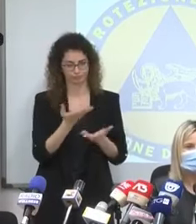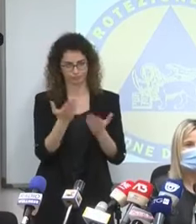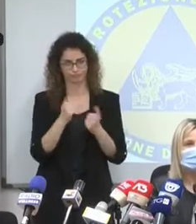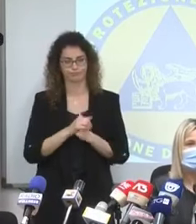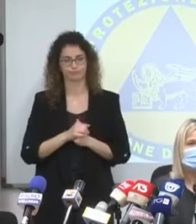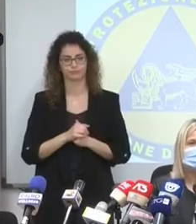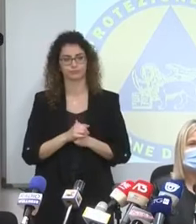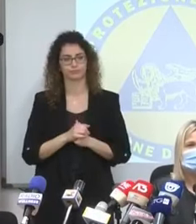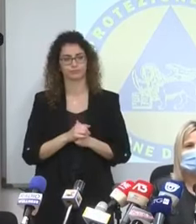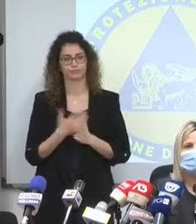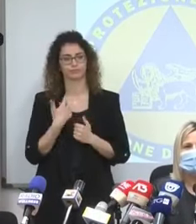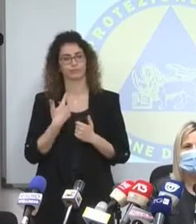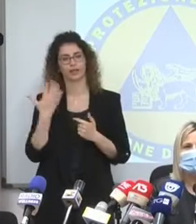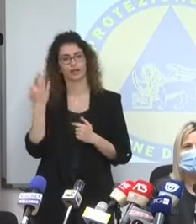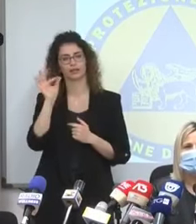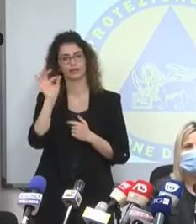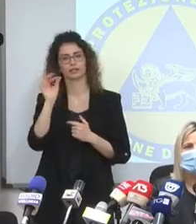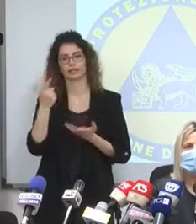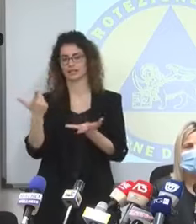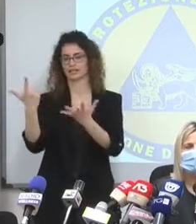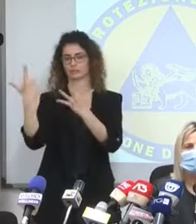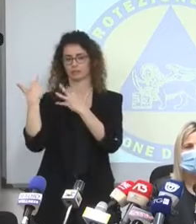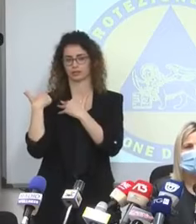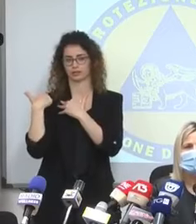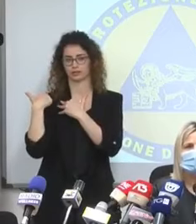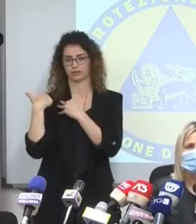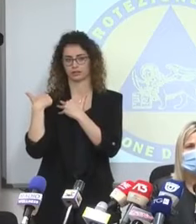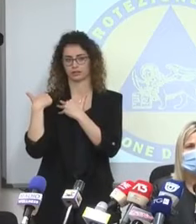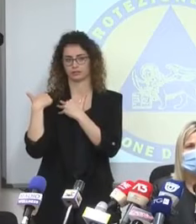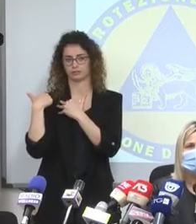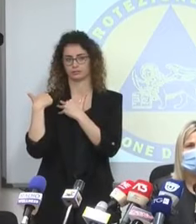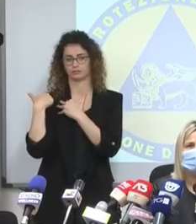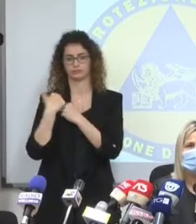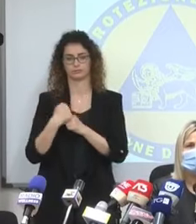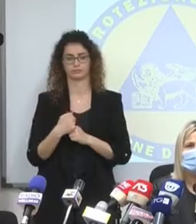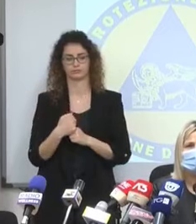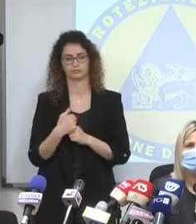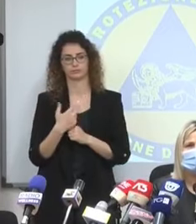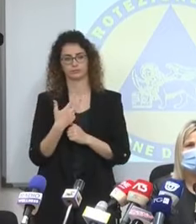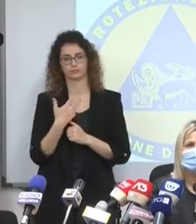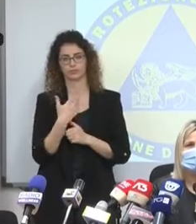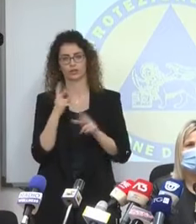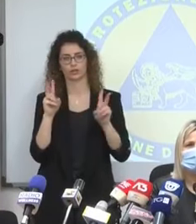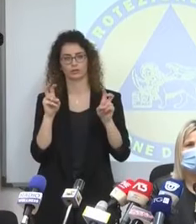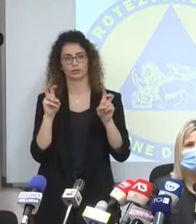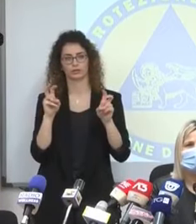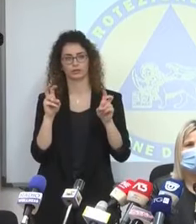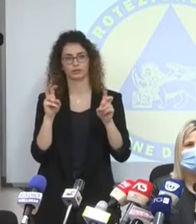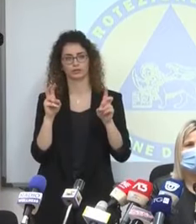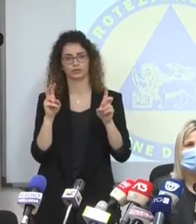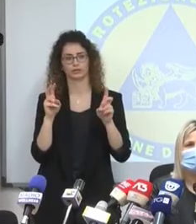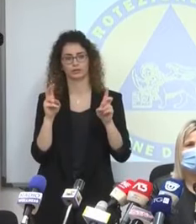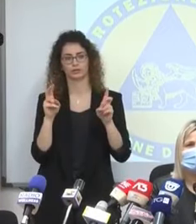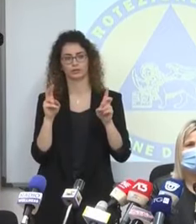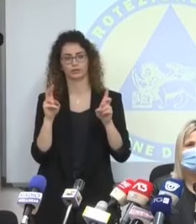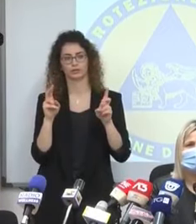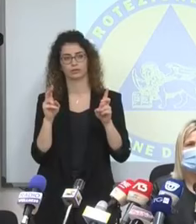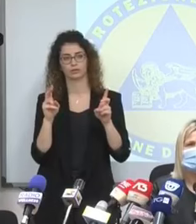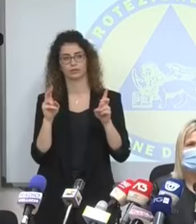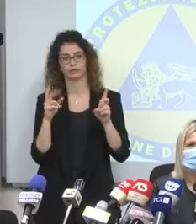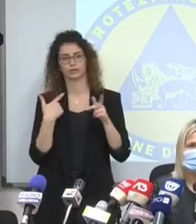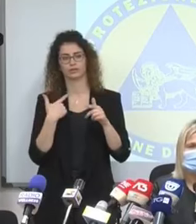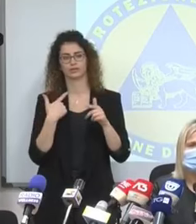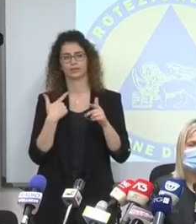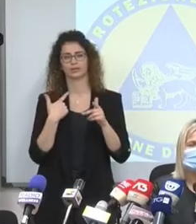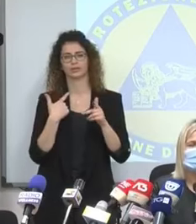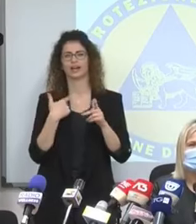Buongiorno. In riferimento a una settimana fa si era parlato appunto della delibera definita degli infermierini,